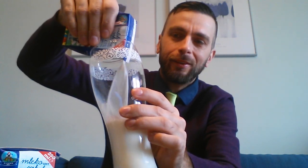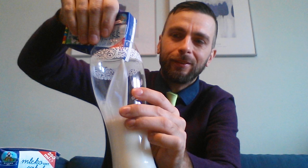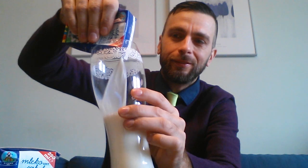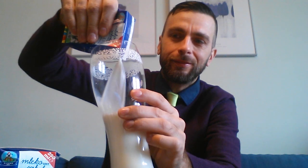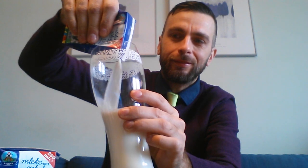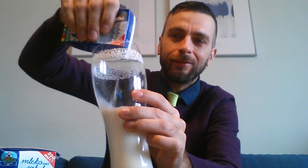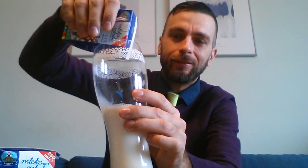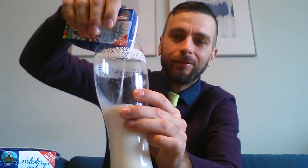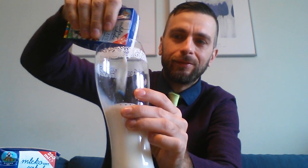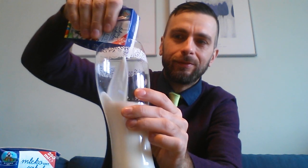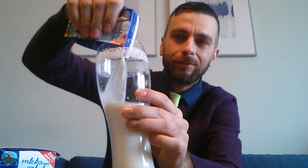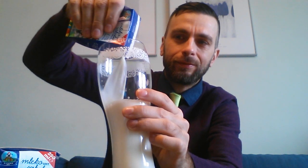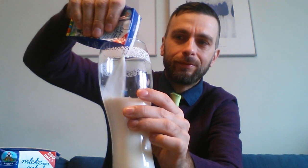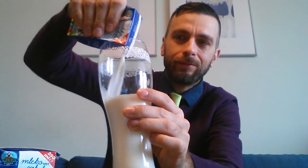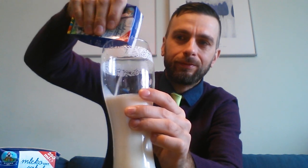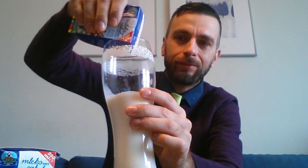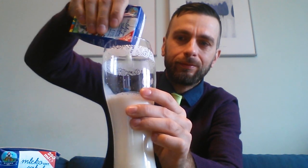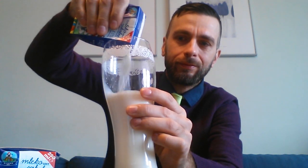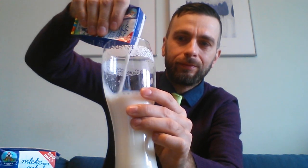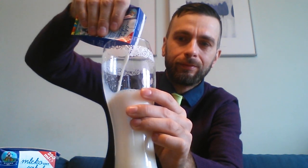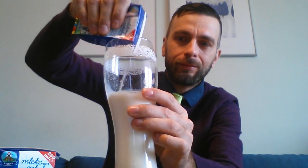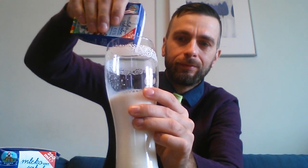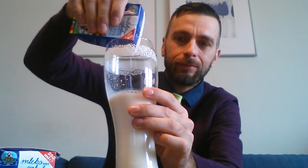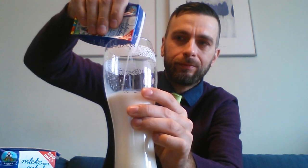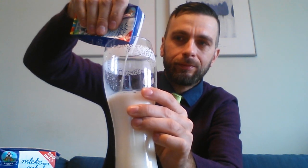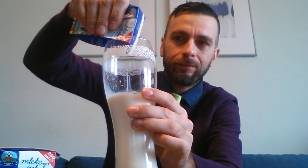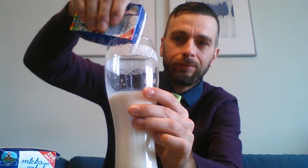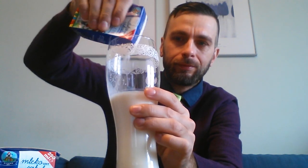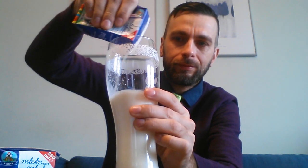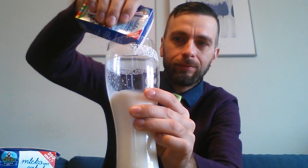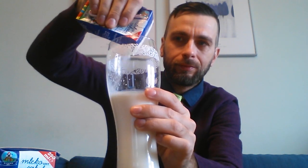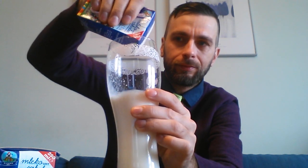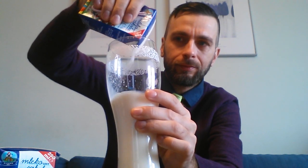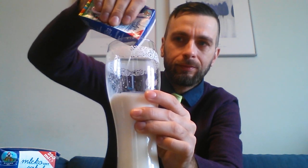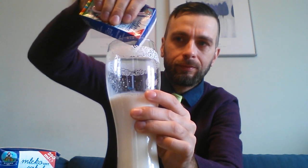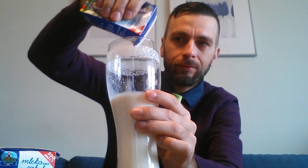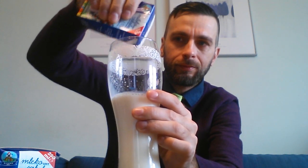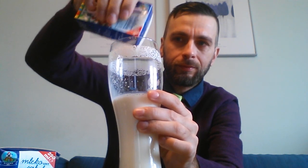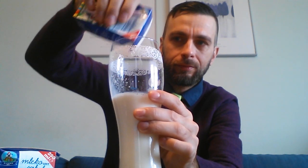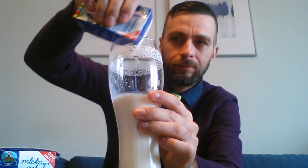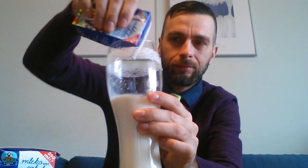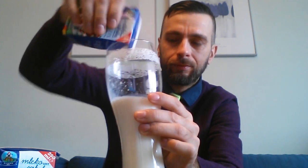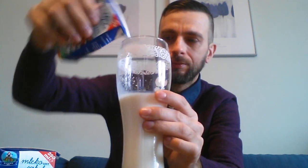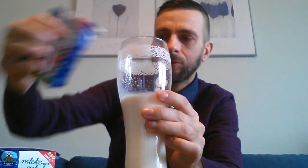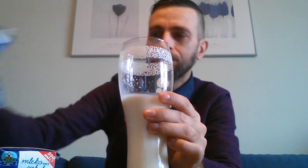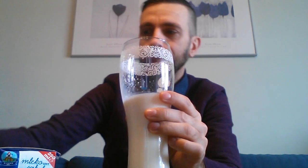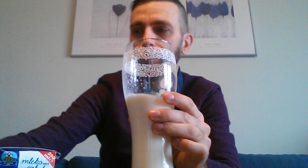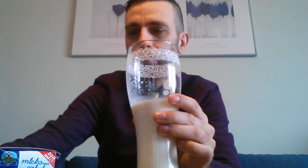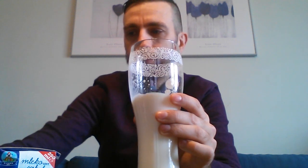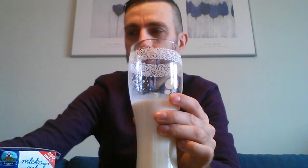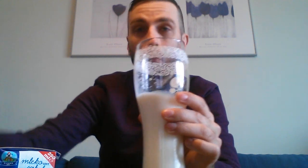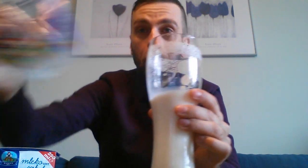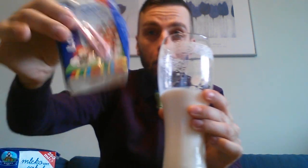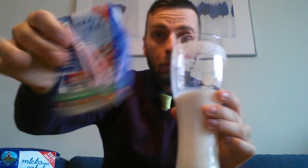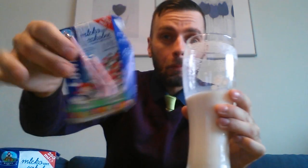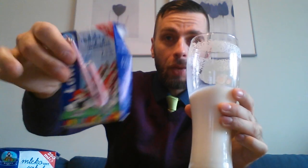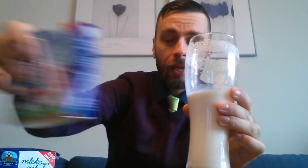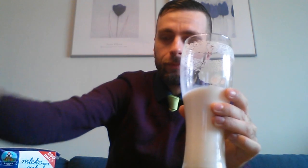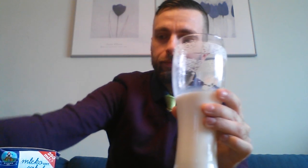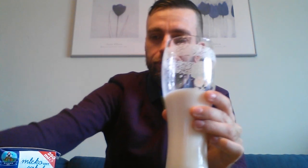u marszałka Senatu Podlaska i Rolnicza. Niestety bezskutecznie. Przez Sejm ustawa przeszła zbyt ekspresowo, w ciągu 2 dni,